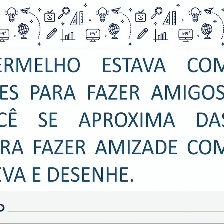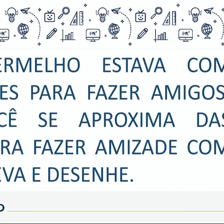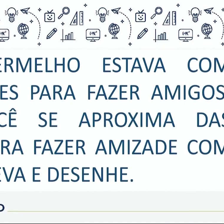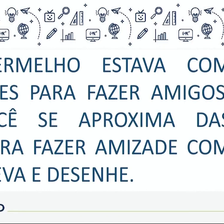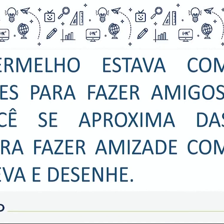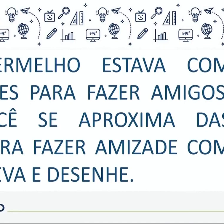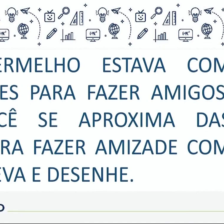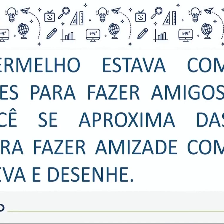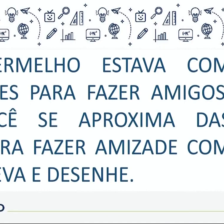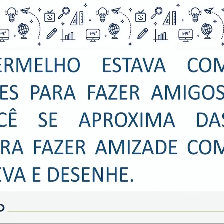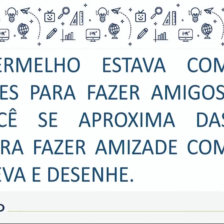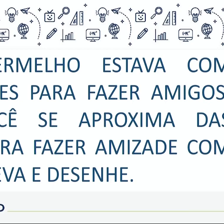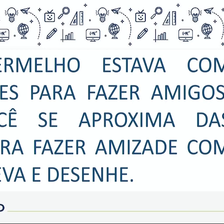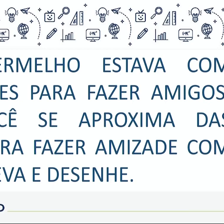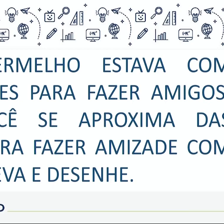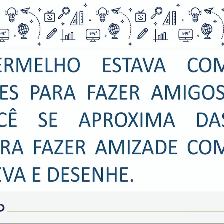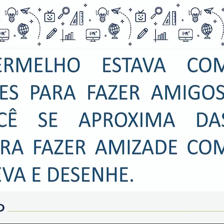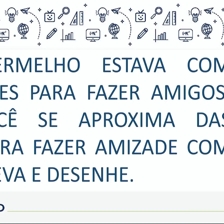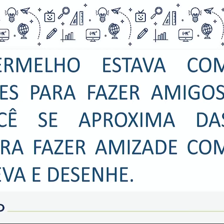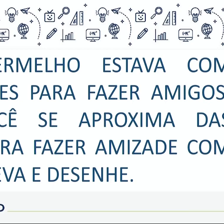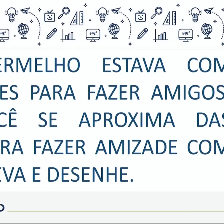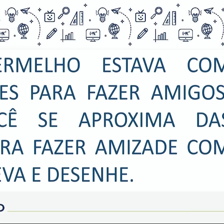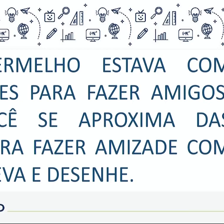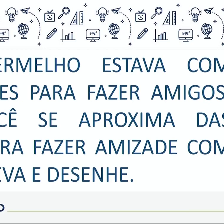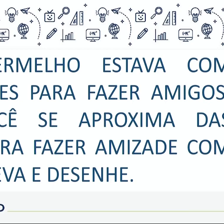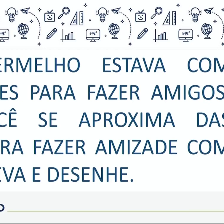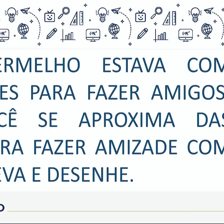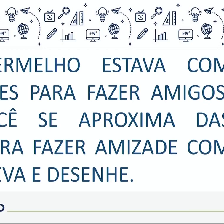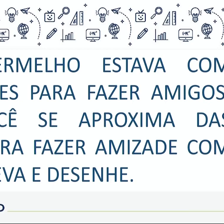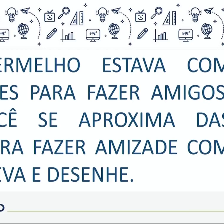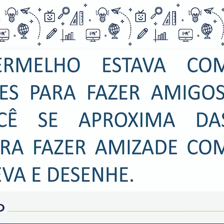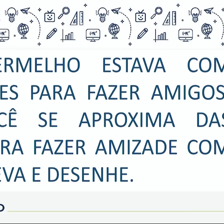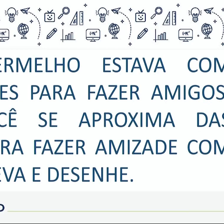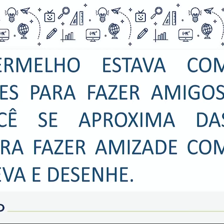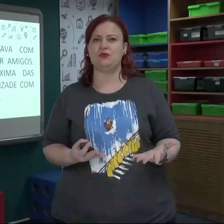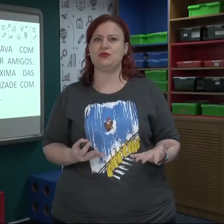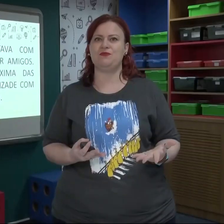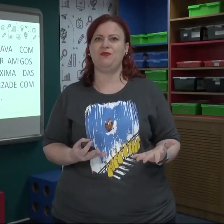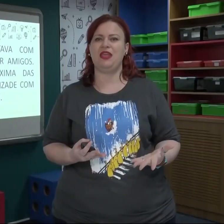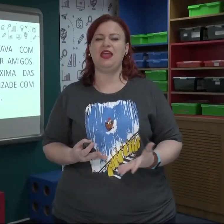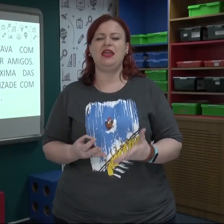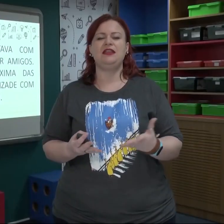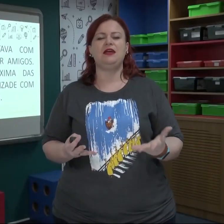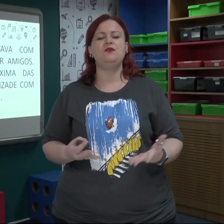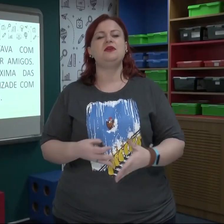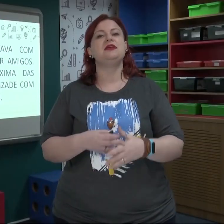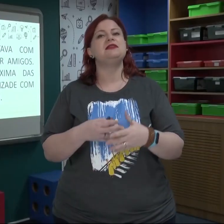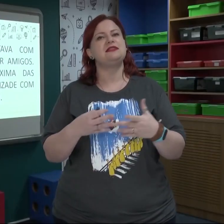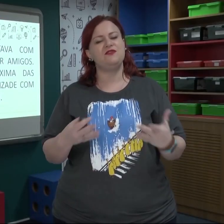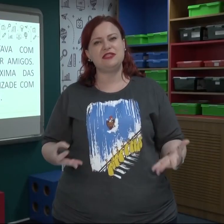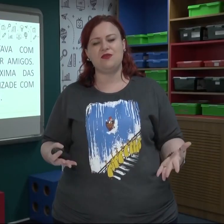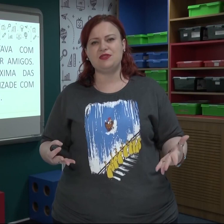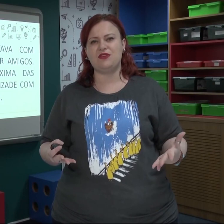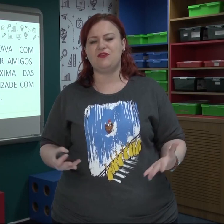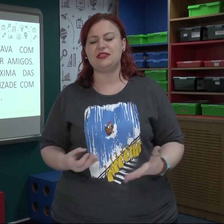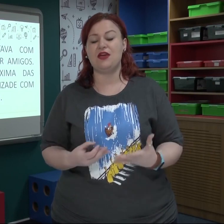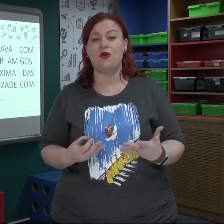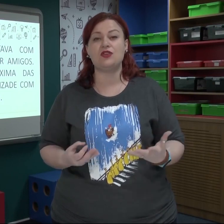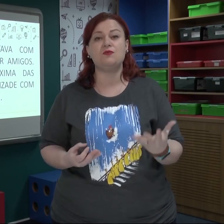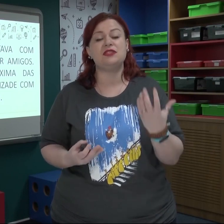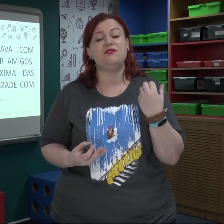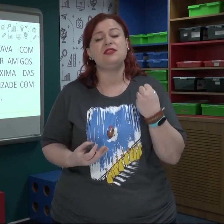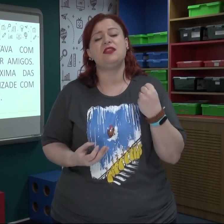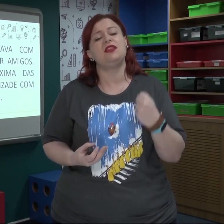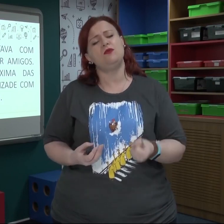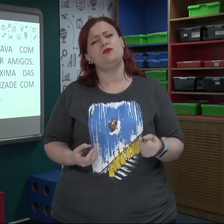escrever, desenhar aí no seu caderno como você age quando está fazendo amigos. Então, se você conseguiu